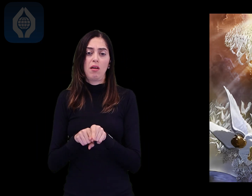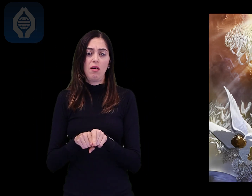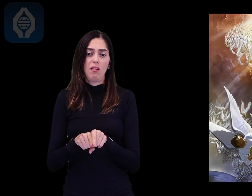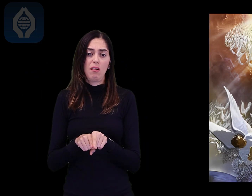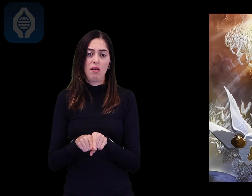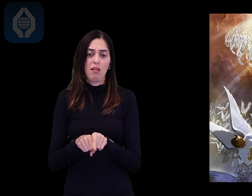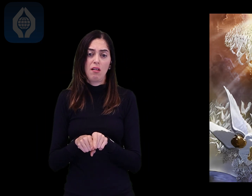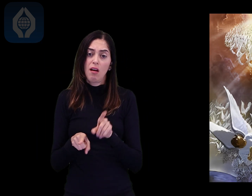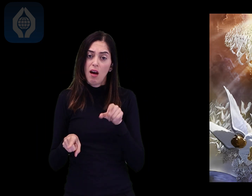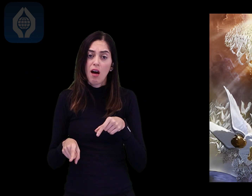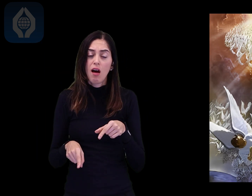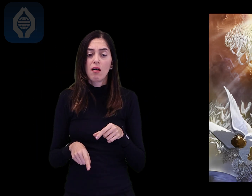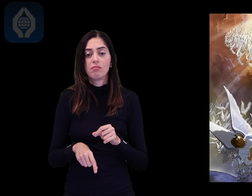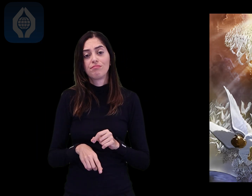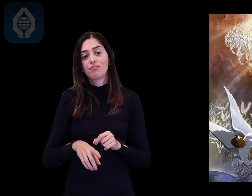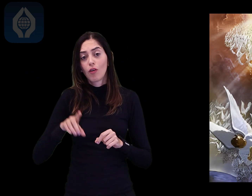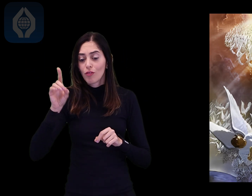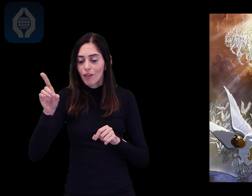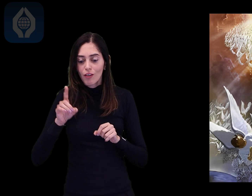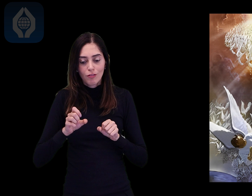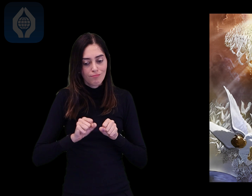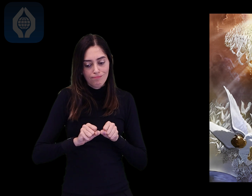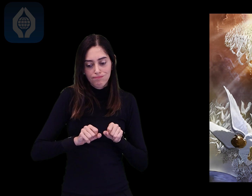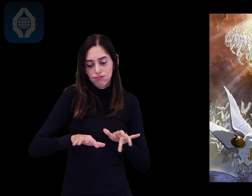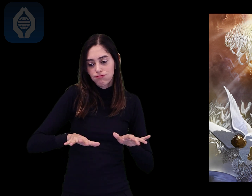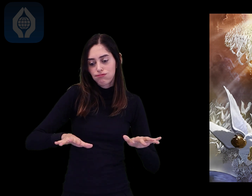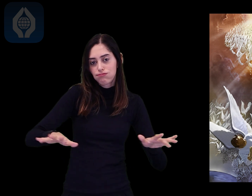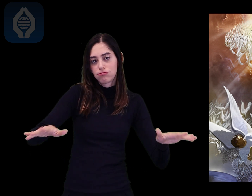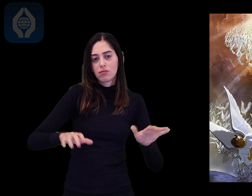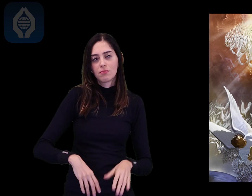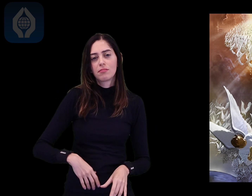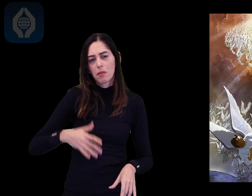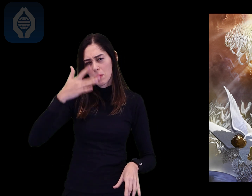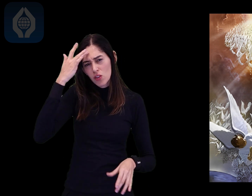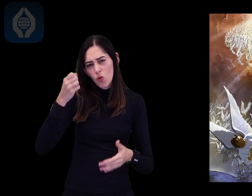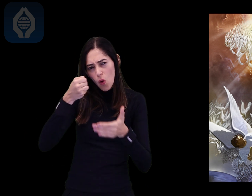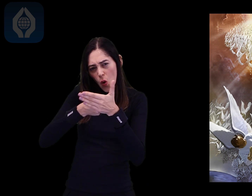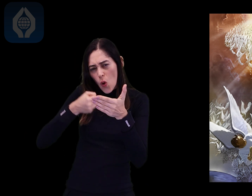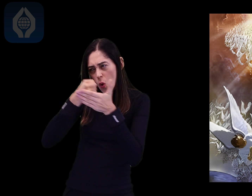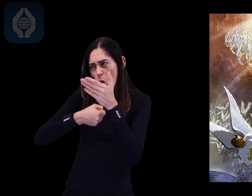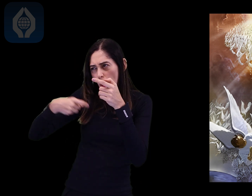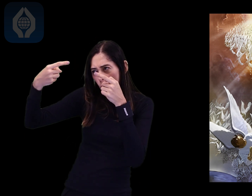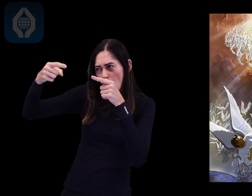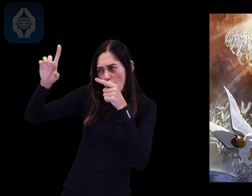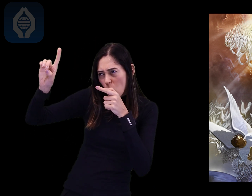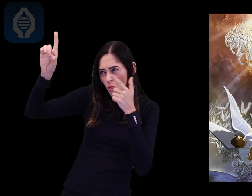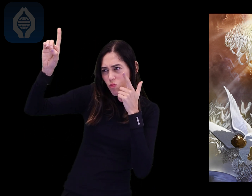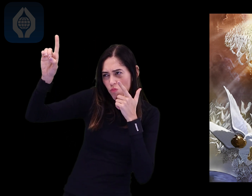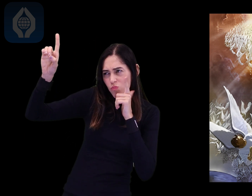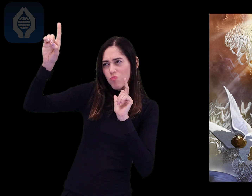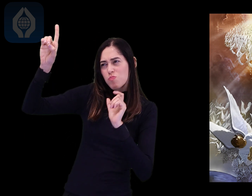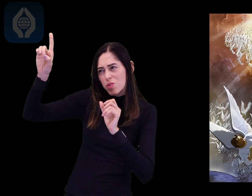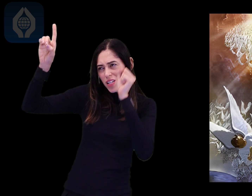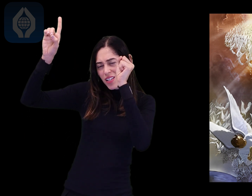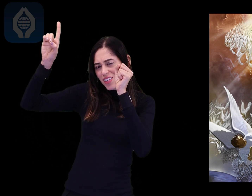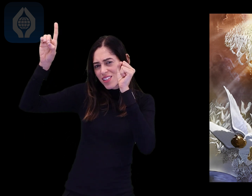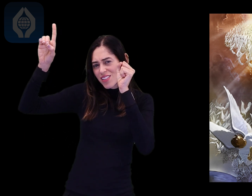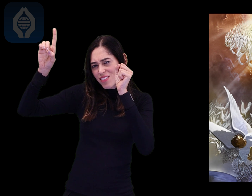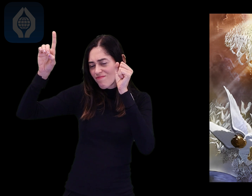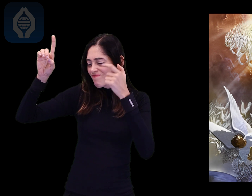Deus os espalhou. Alguém pode lutar contra Deus e vencer? Quando Satanás estava no céu, tentou